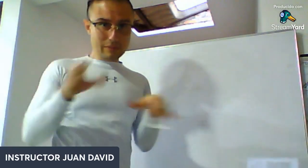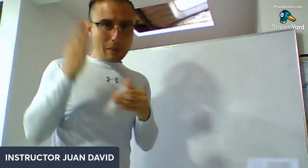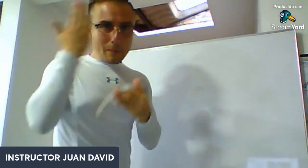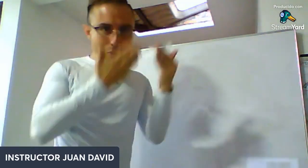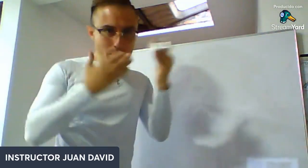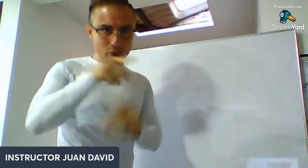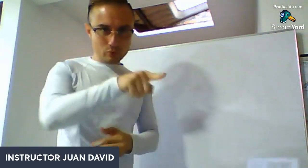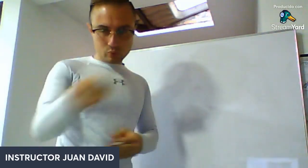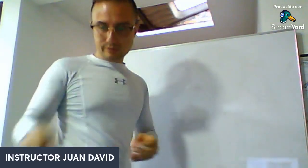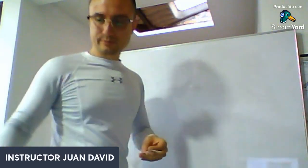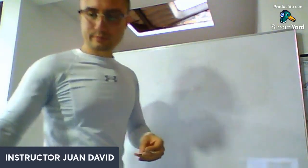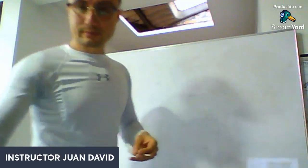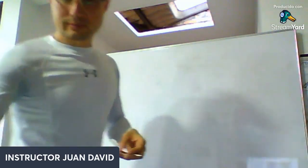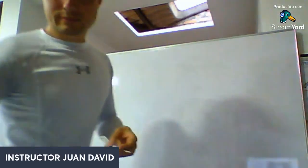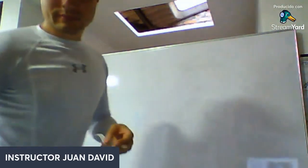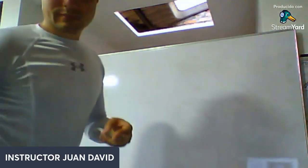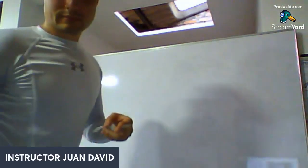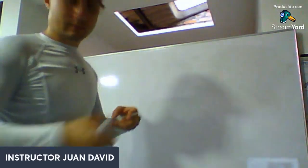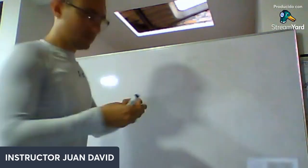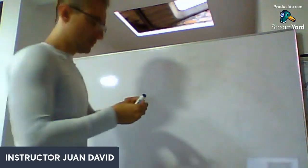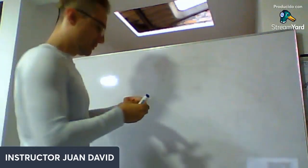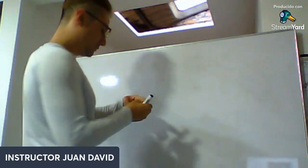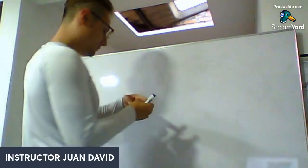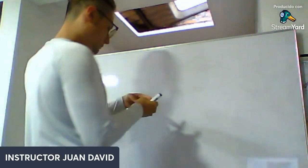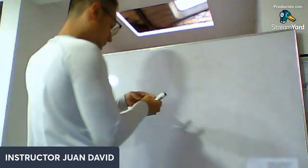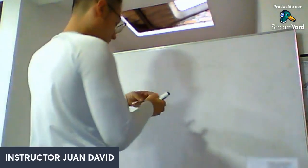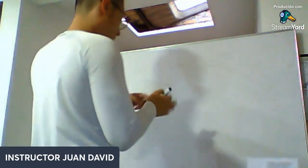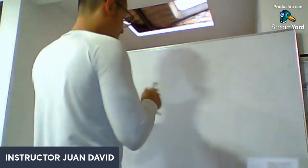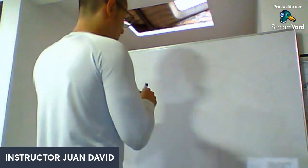bueno entonces ahora vamos a hacer una actividad de prueba con ustedes